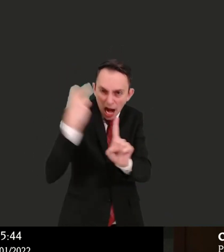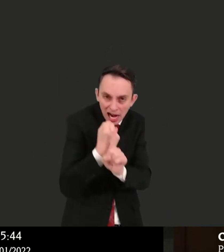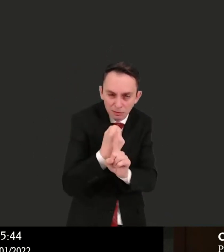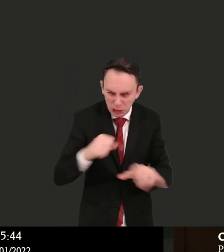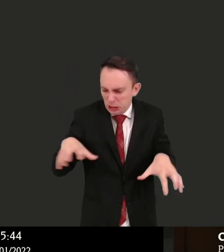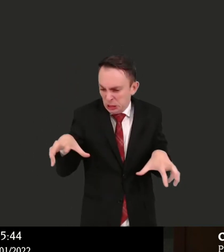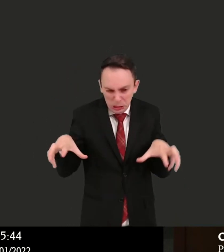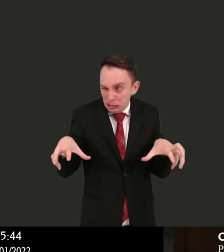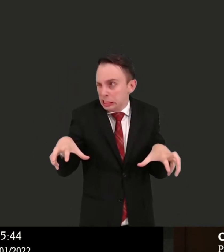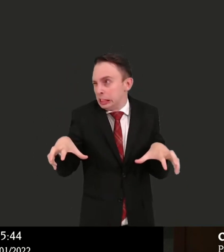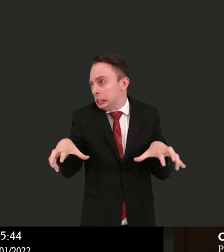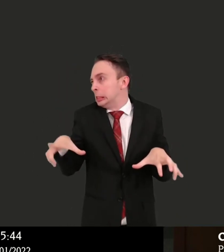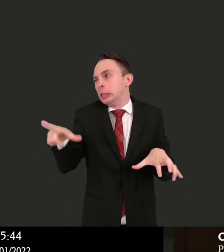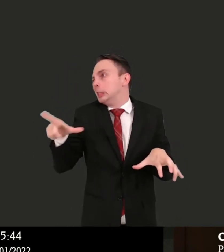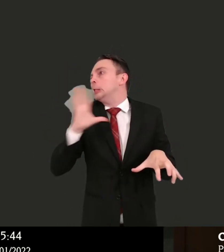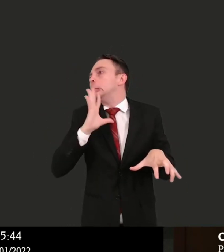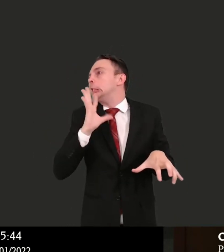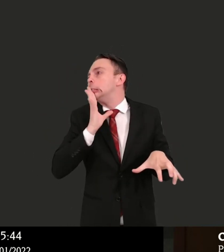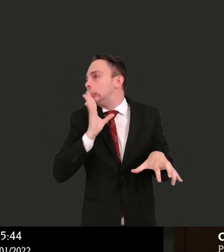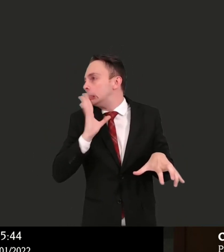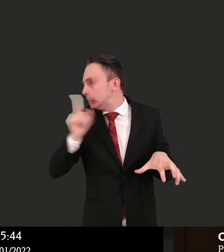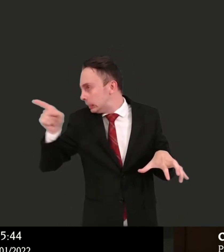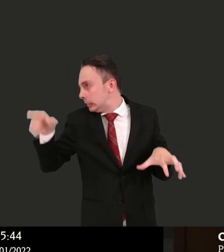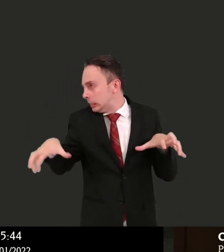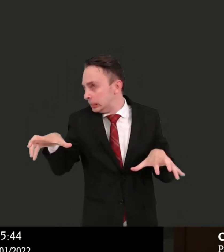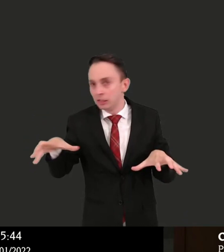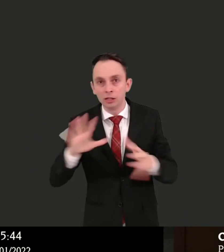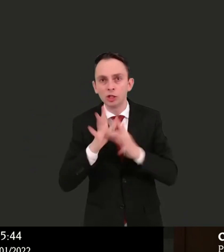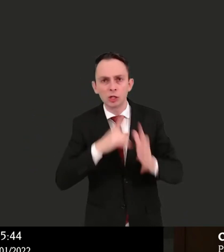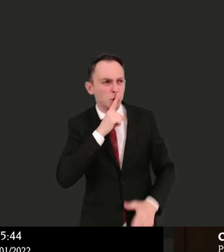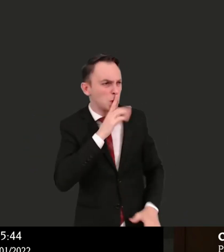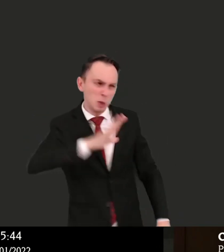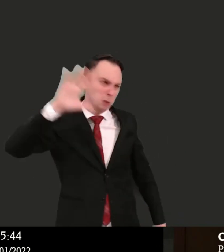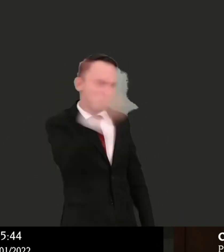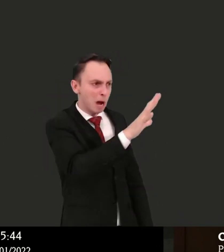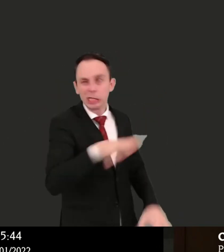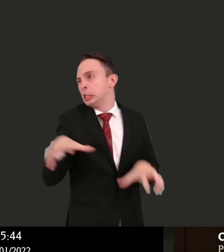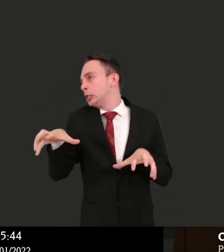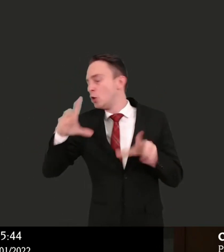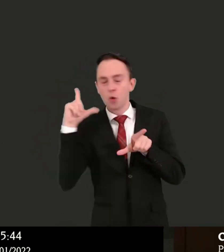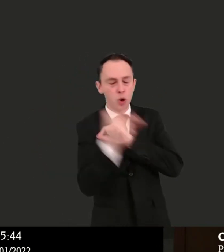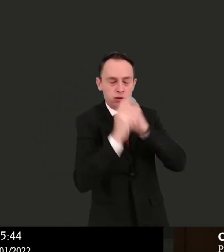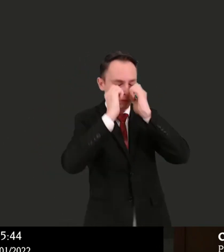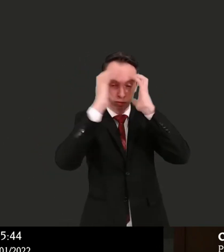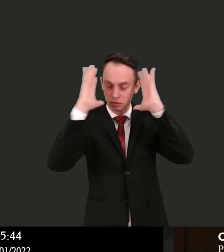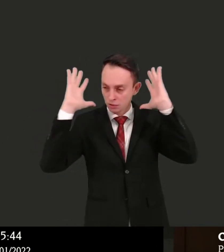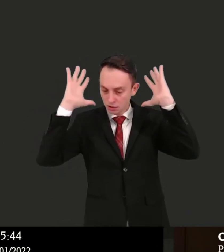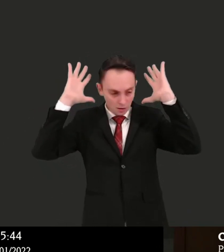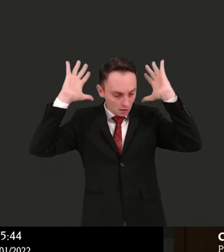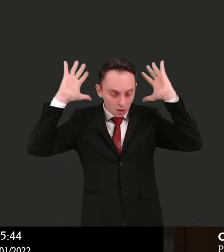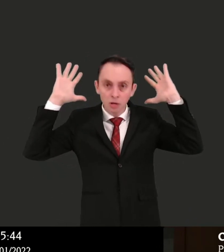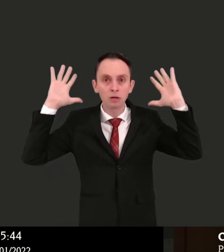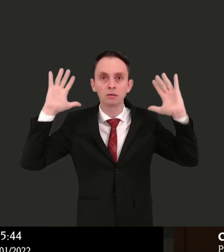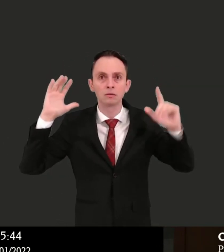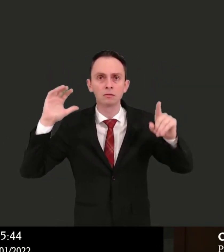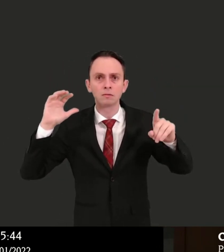absoluta. Glórias ao Senhor. Falava para a morte, cala-te, a morte calava e ia embora, ficava a vida, voltava